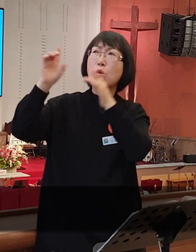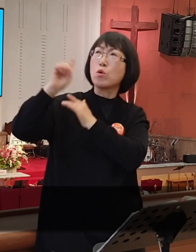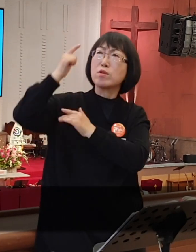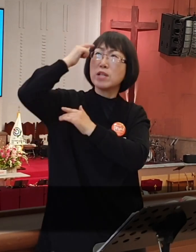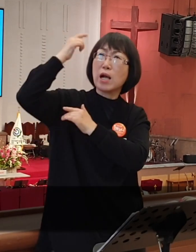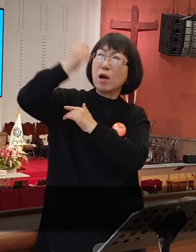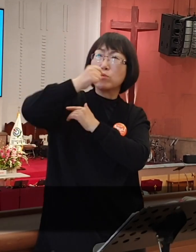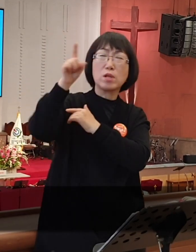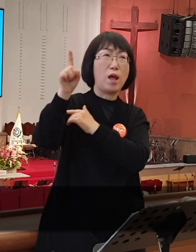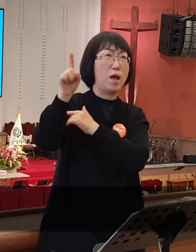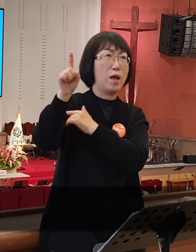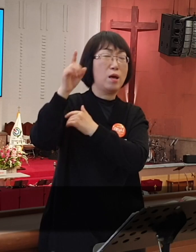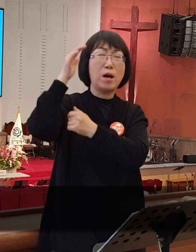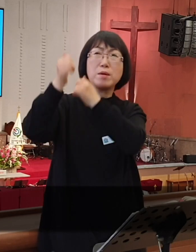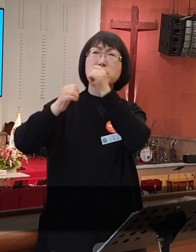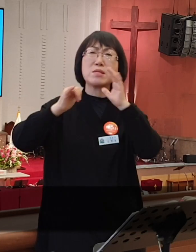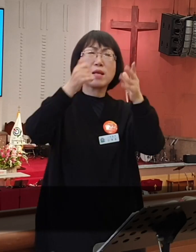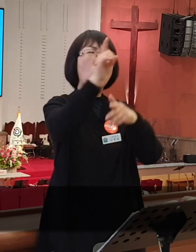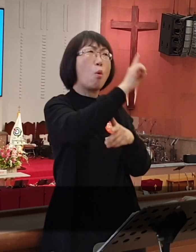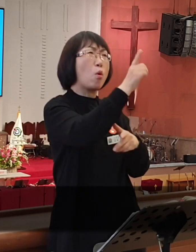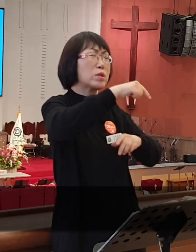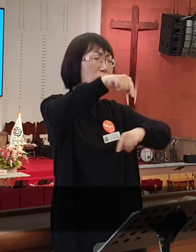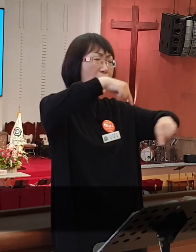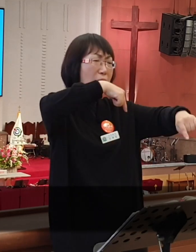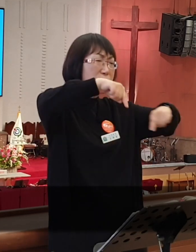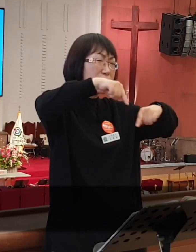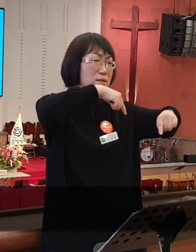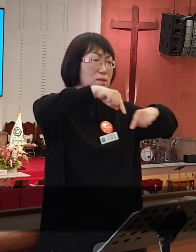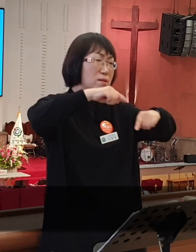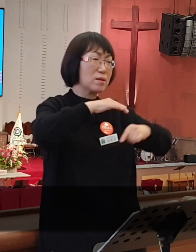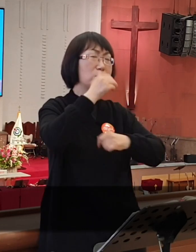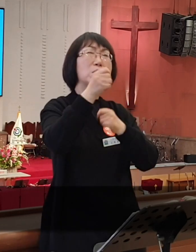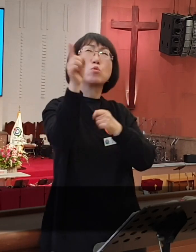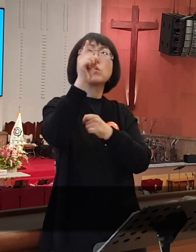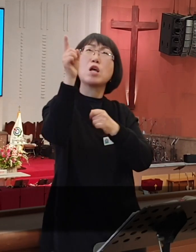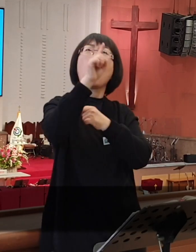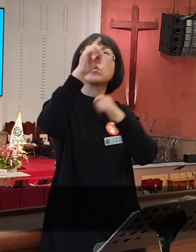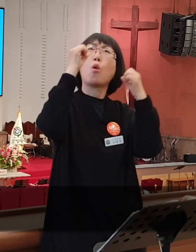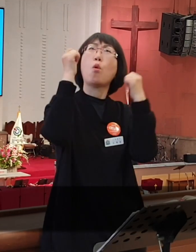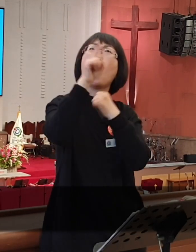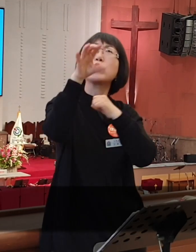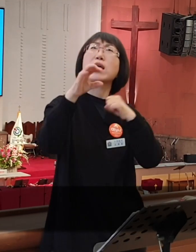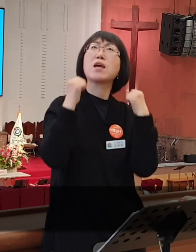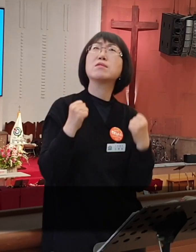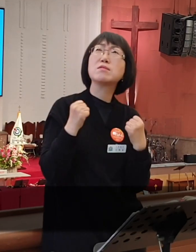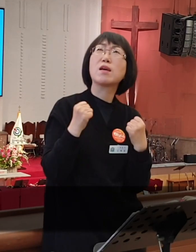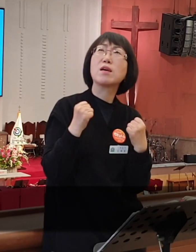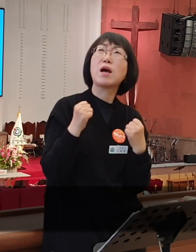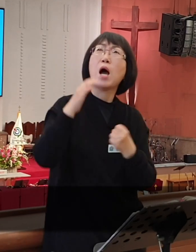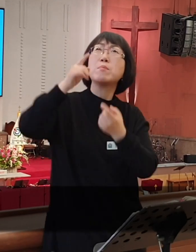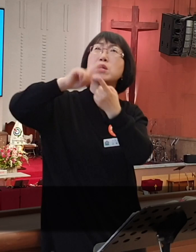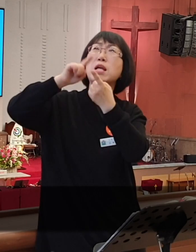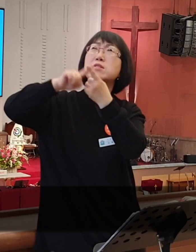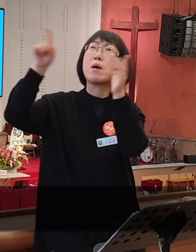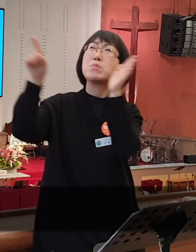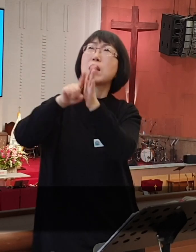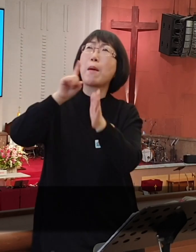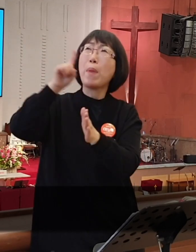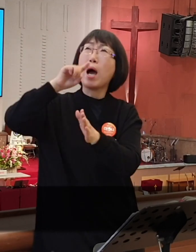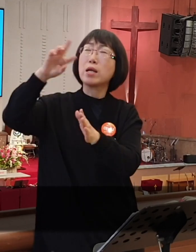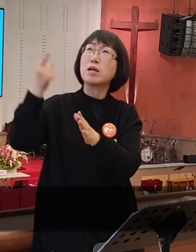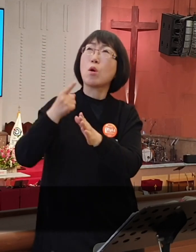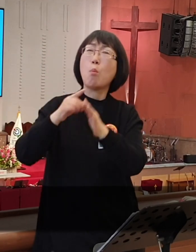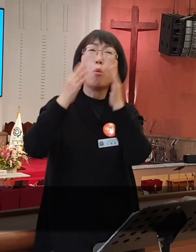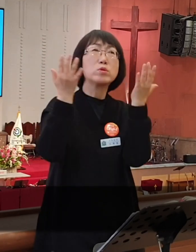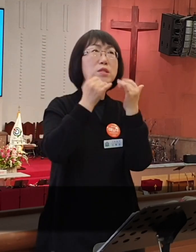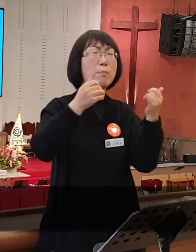생각을 가지시는데. 하나님의 세상을 어떻게 다스리시는데. 하나님 도대체 어디 계시는데. 사람들 하나님에 대해서 믿는다고 하면서요.